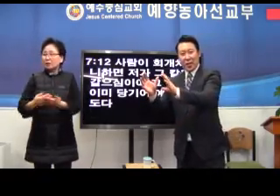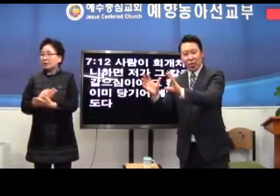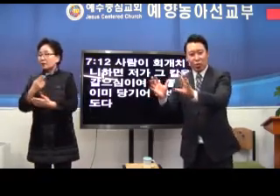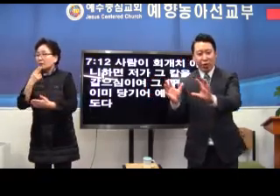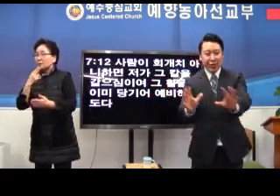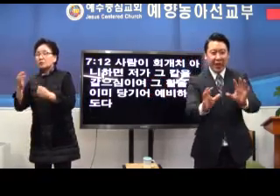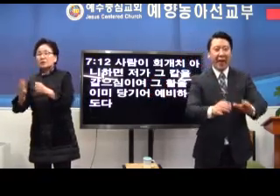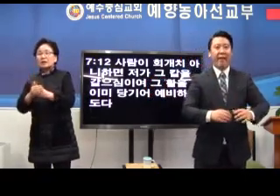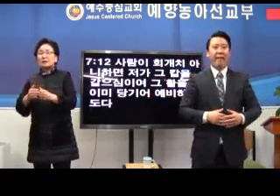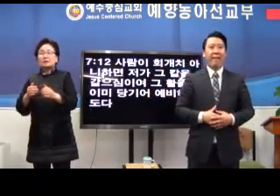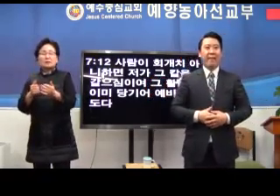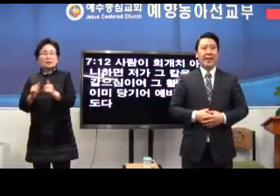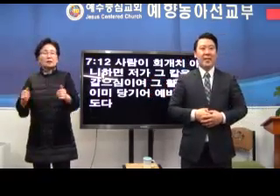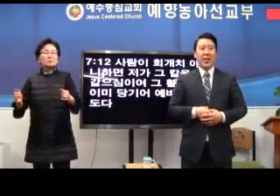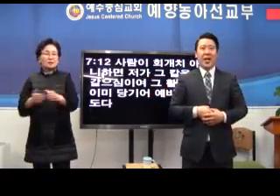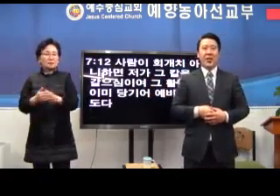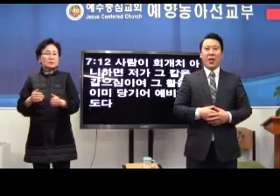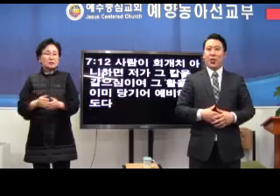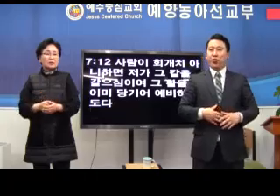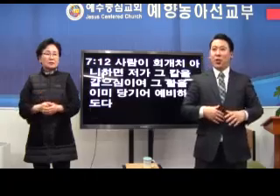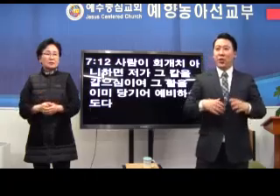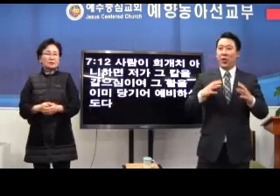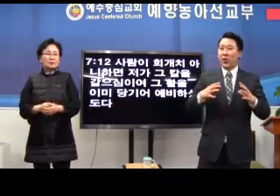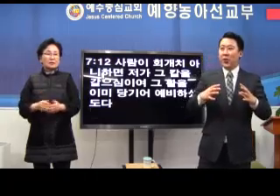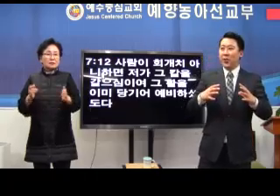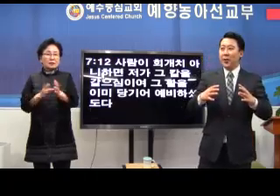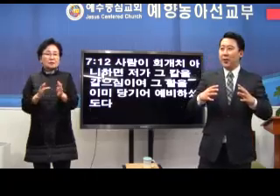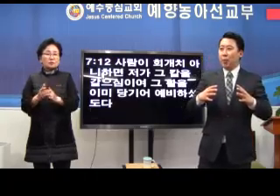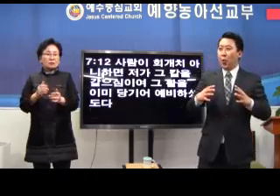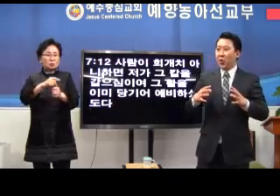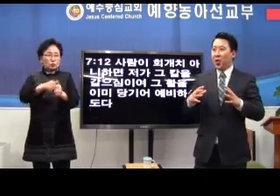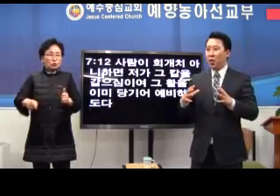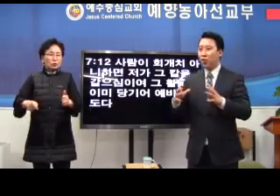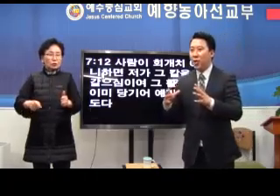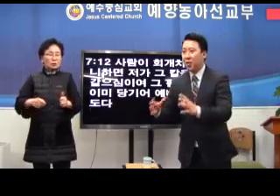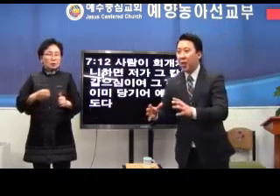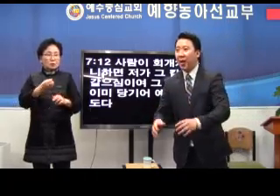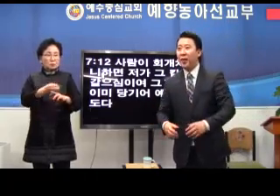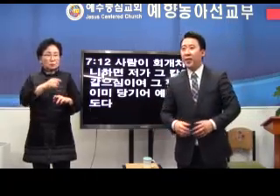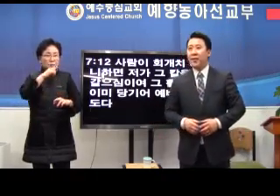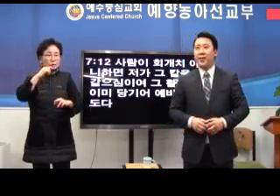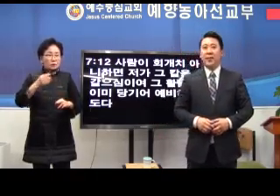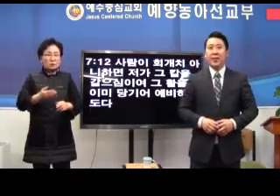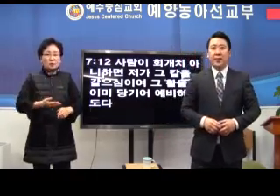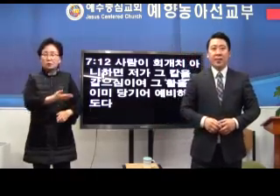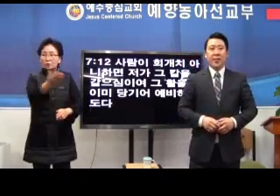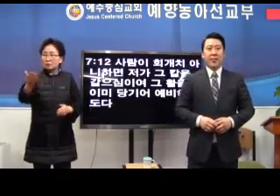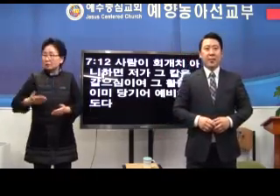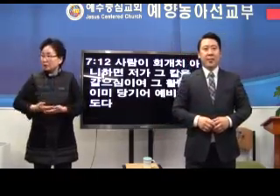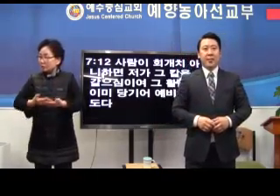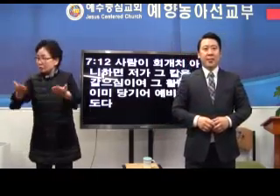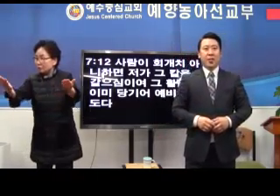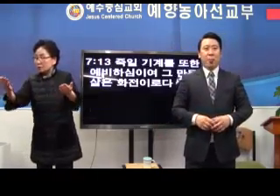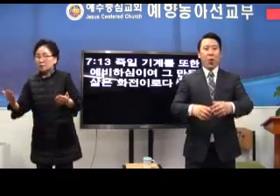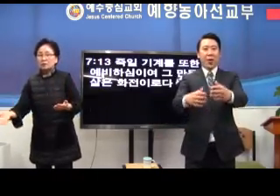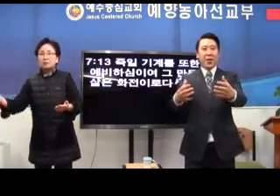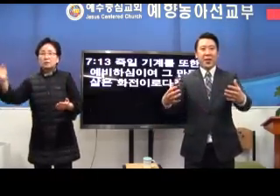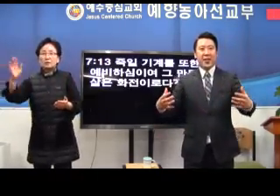보혈까지 주었는데, 자기 아들까지 죽어서 보혈을 흘려 주셨는데, 이 보혈의 은혜를